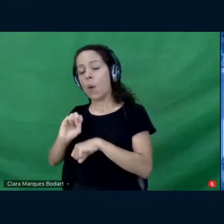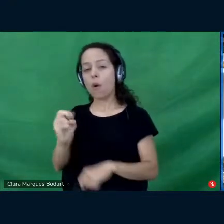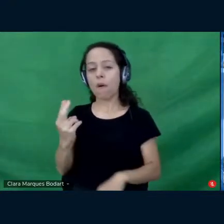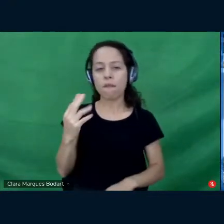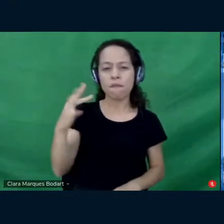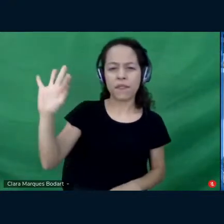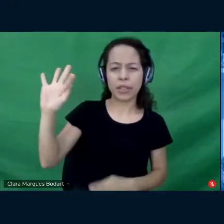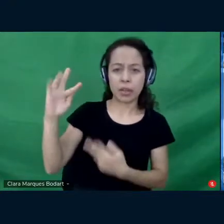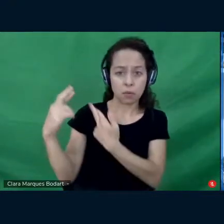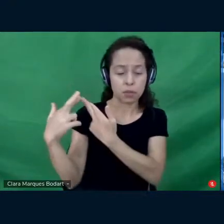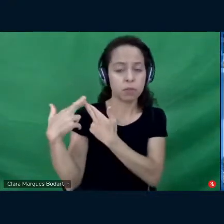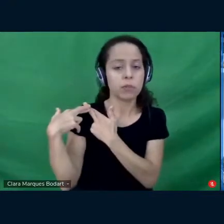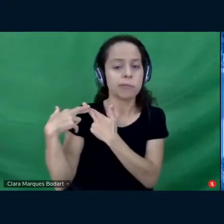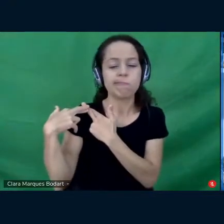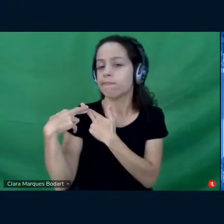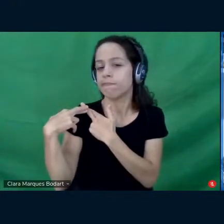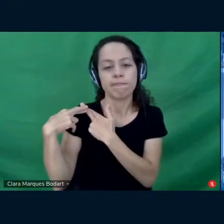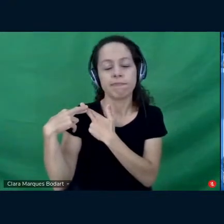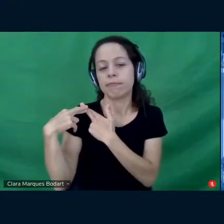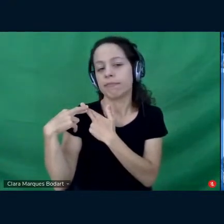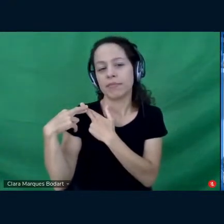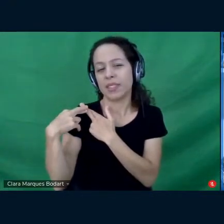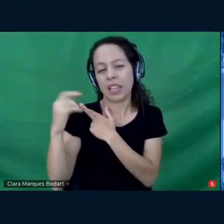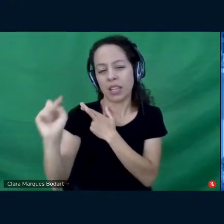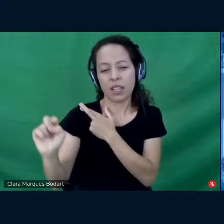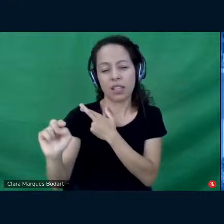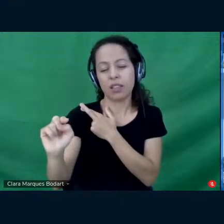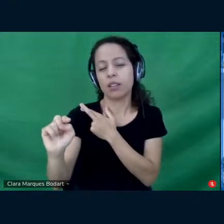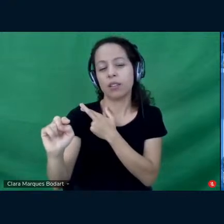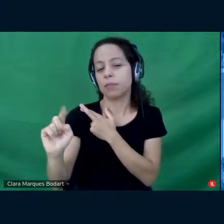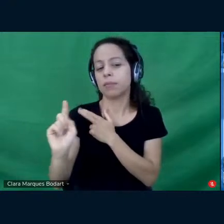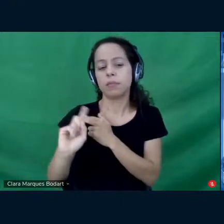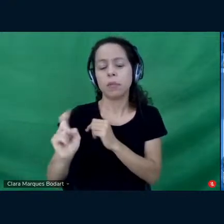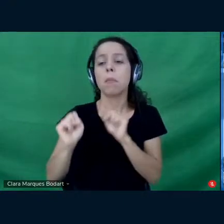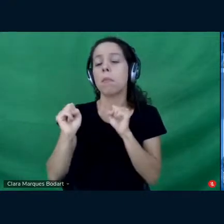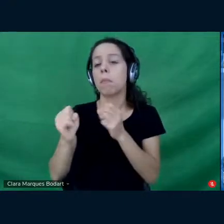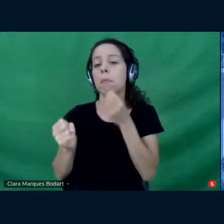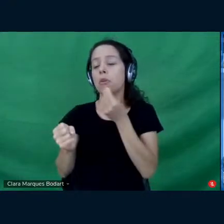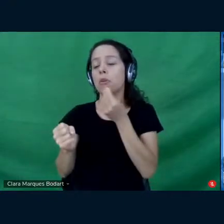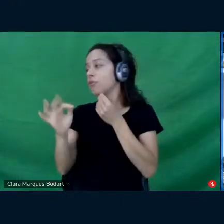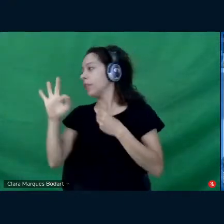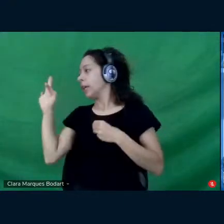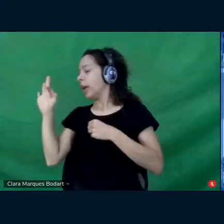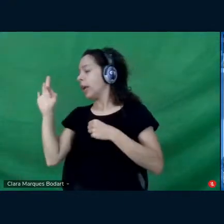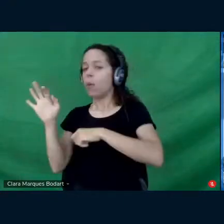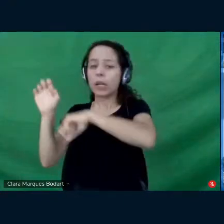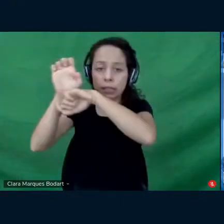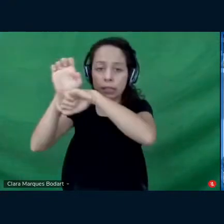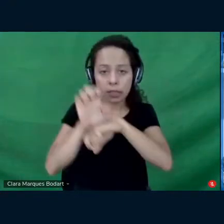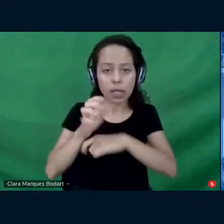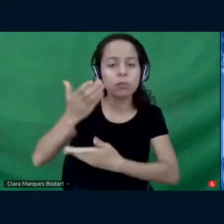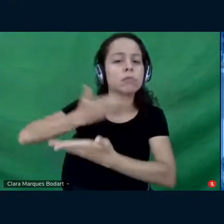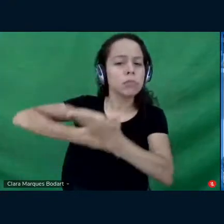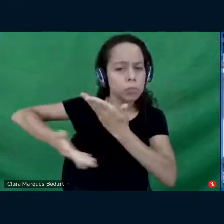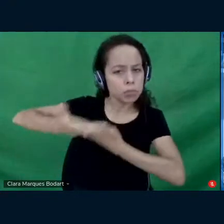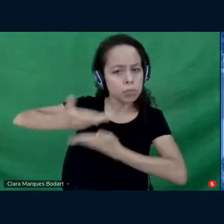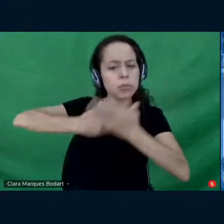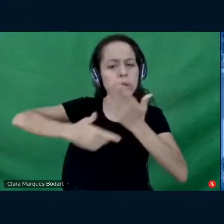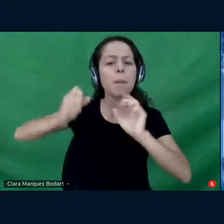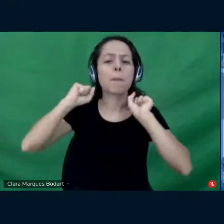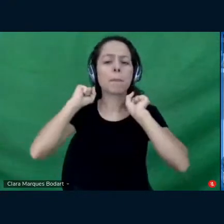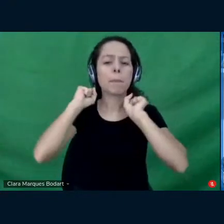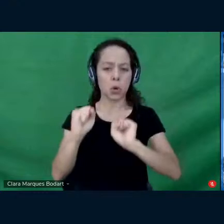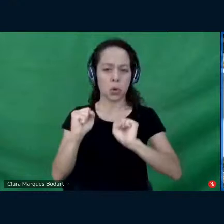Eu entendo que o problema é um problema, porque pode haver colaboração, né? Assim, entre os entes federados, para ter em